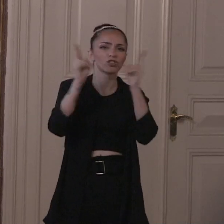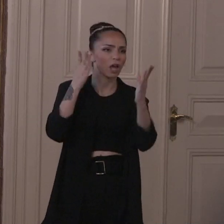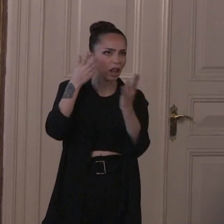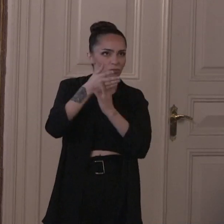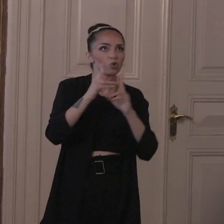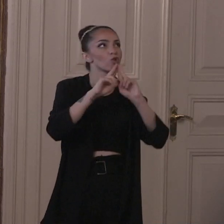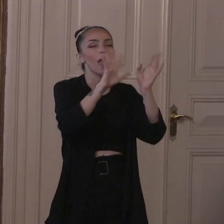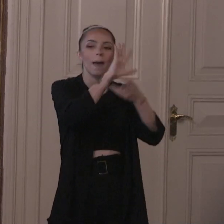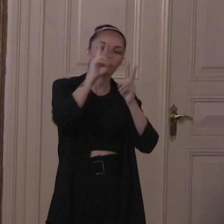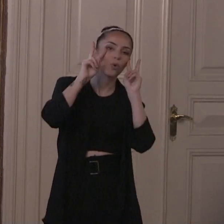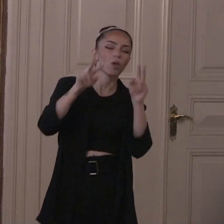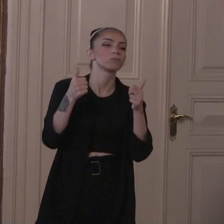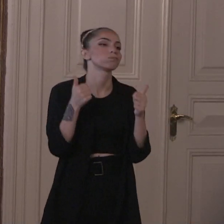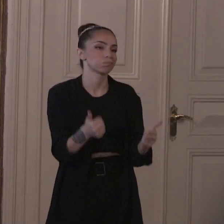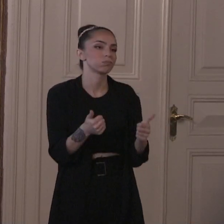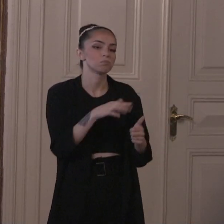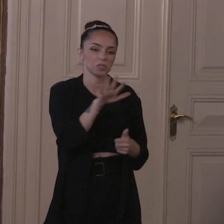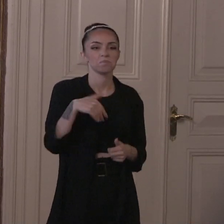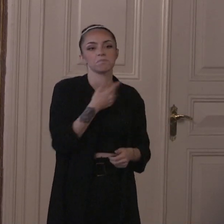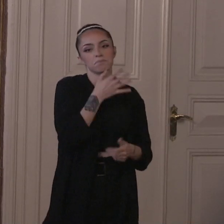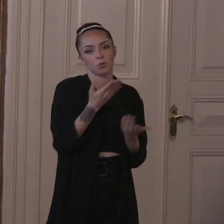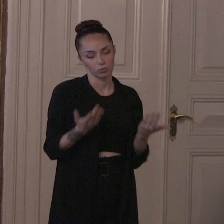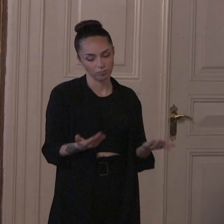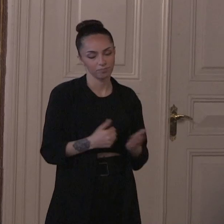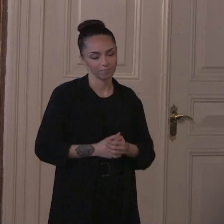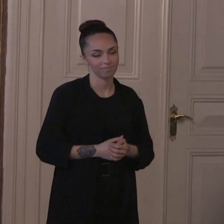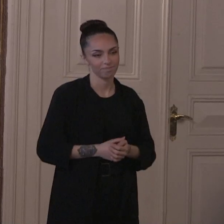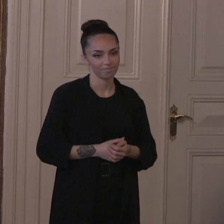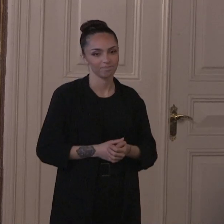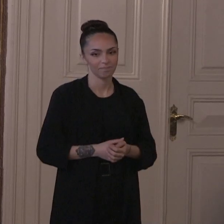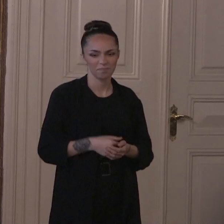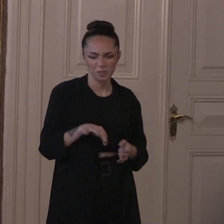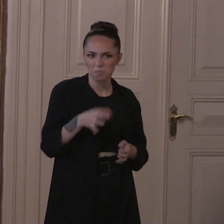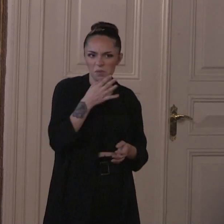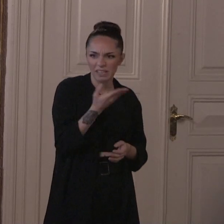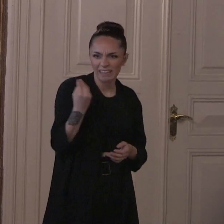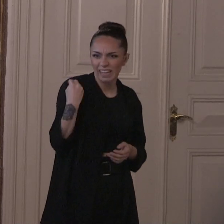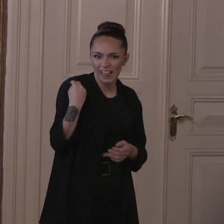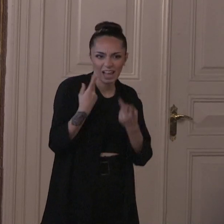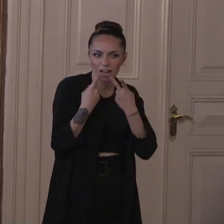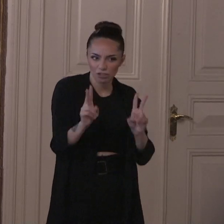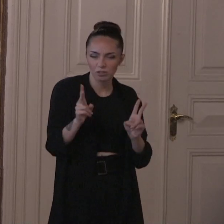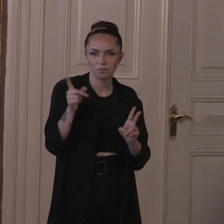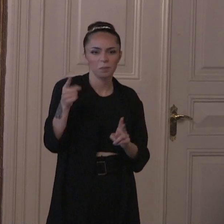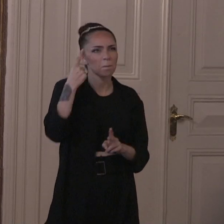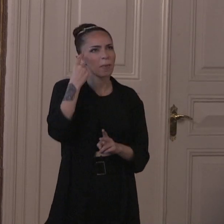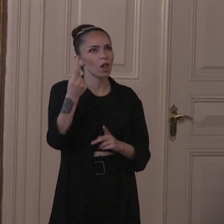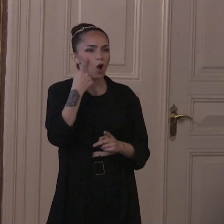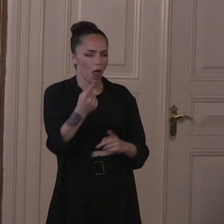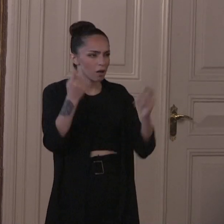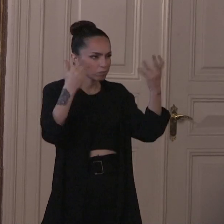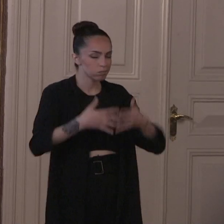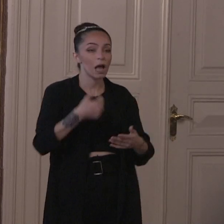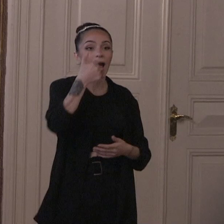dünyaya ulaşmaktadır. Bunu da biz biliyoruz. Nitekim daha yeni açıklanan bir veriye göre de yani